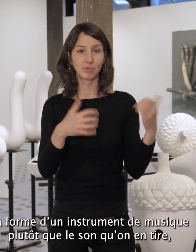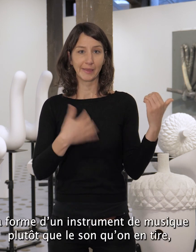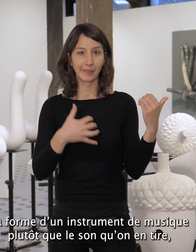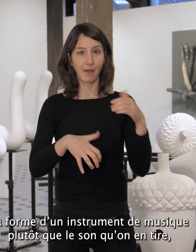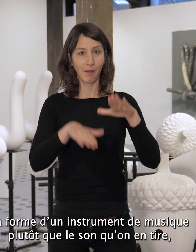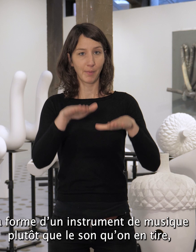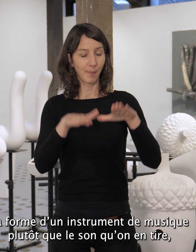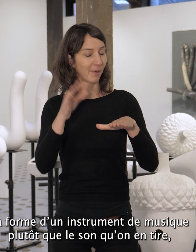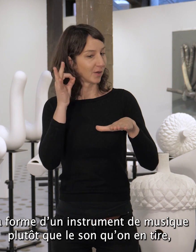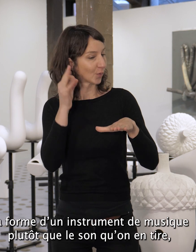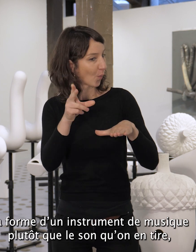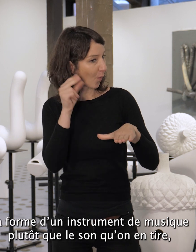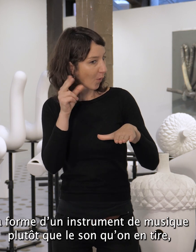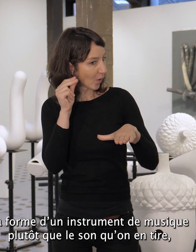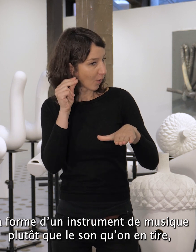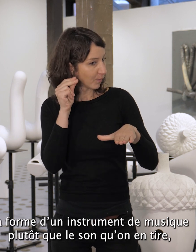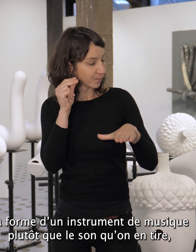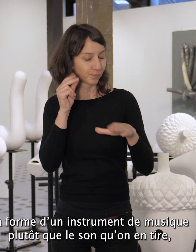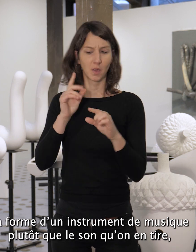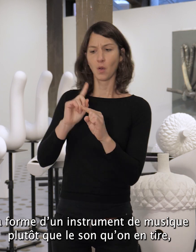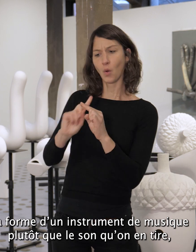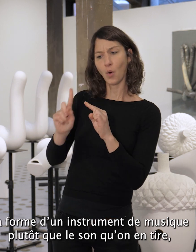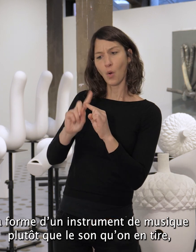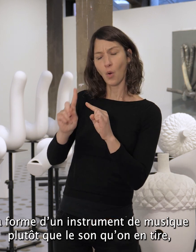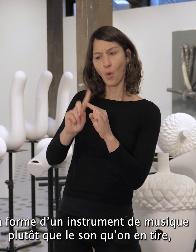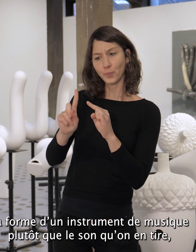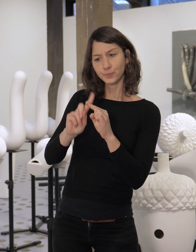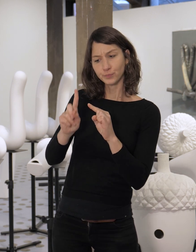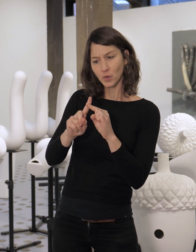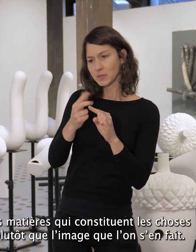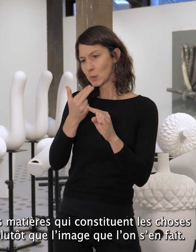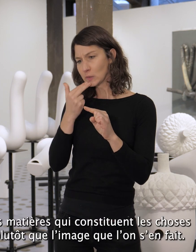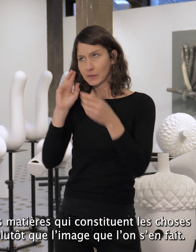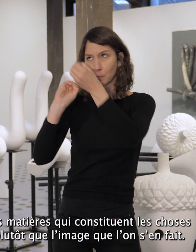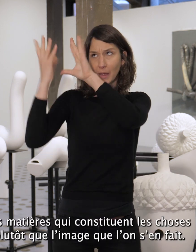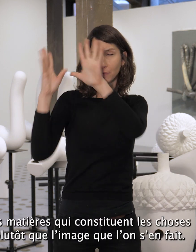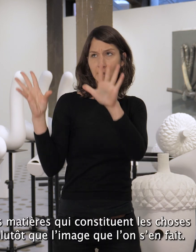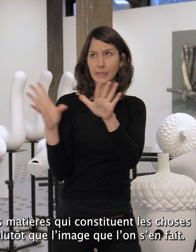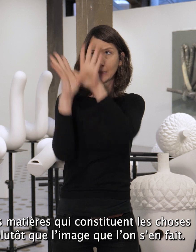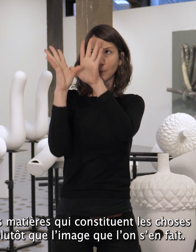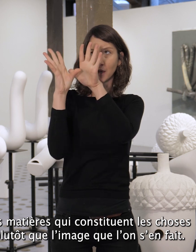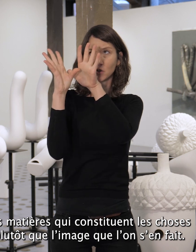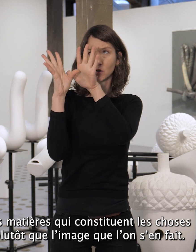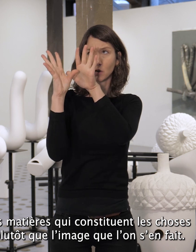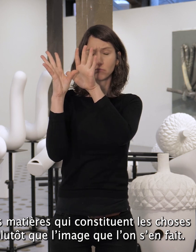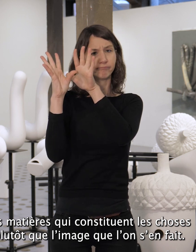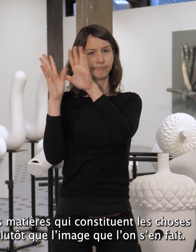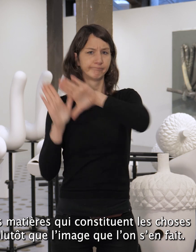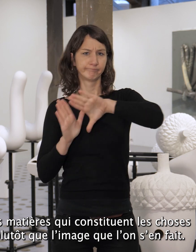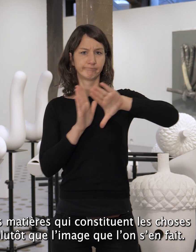La forme d'un instrument de musique plutôt que le son qu'on en tire, les matières qui constituent les choses plutôt que l'image